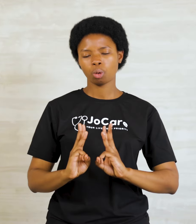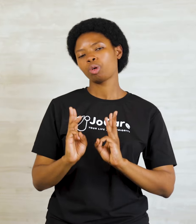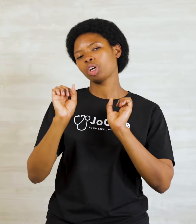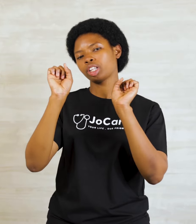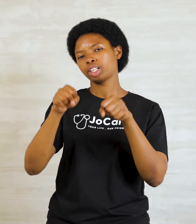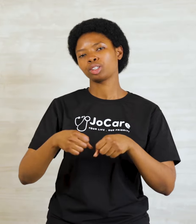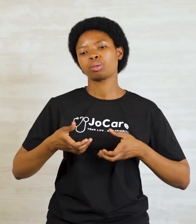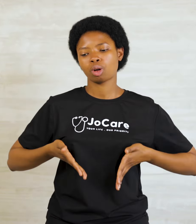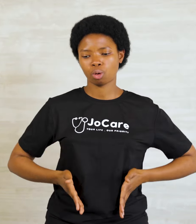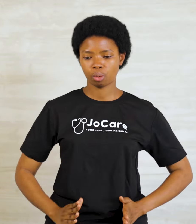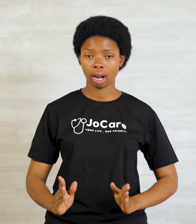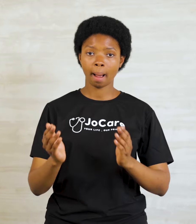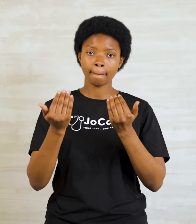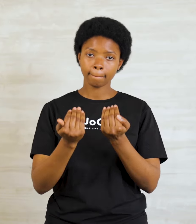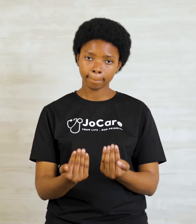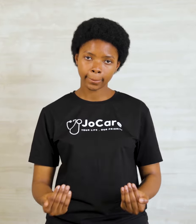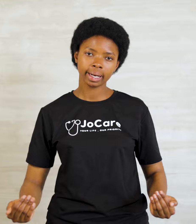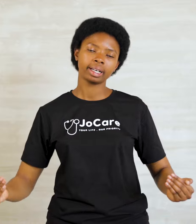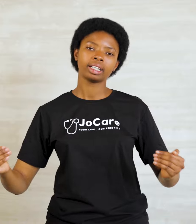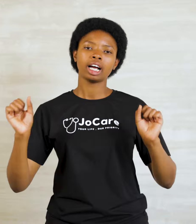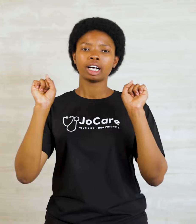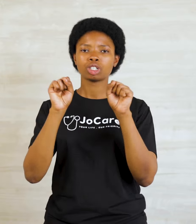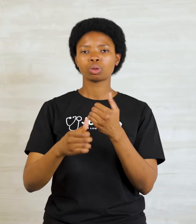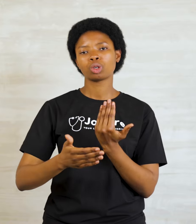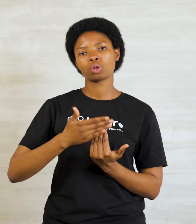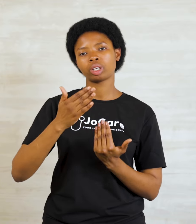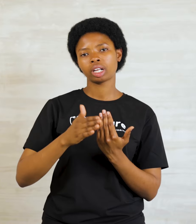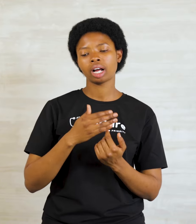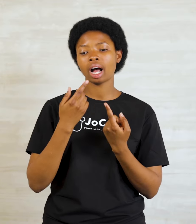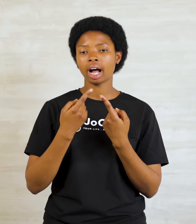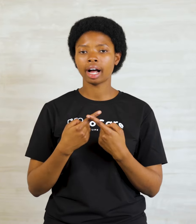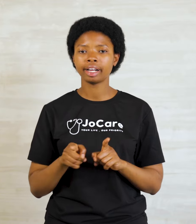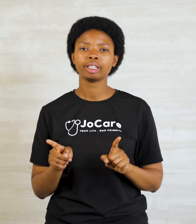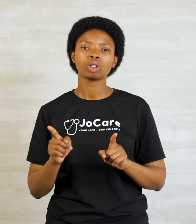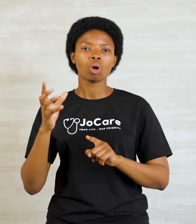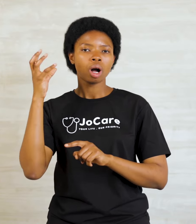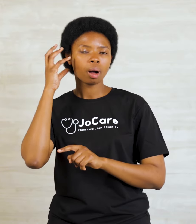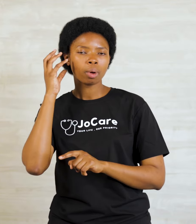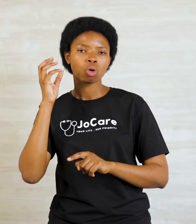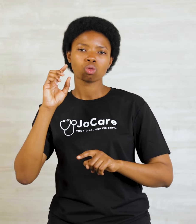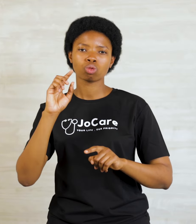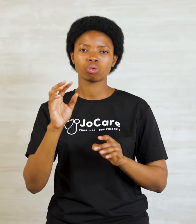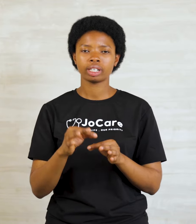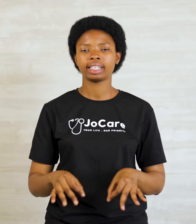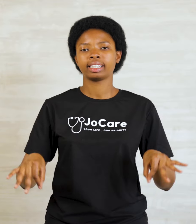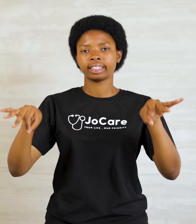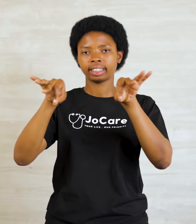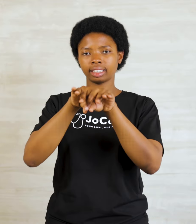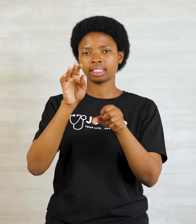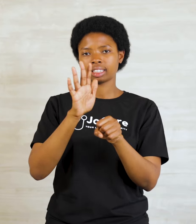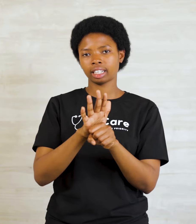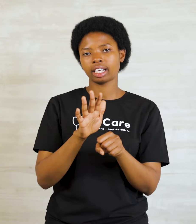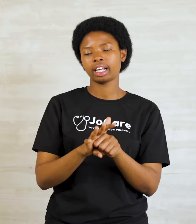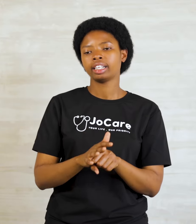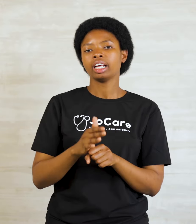azabasha kubyara abasha kurera ariko amakuru nicyo kintu cy'ingenzi akayamenya ubundi